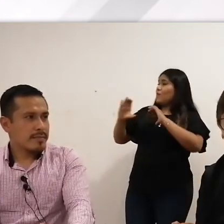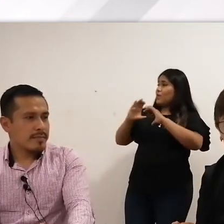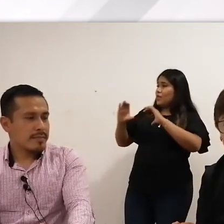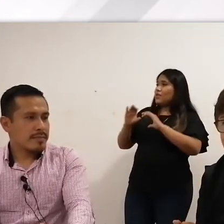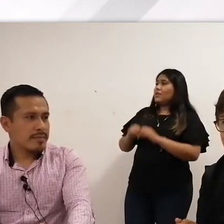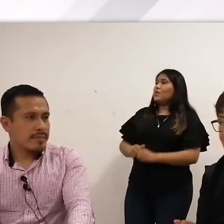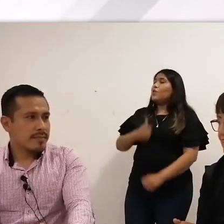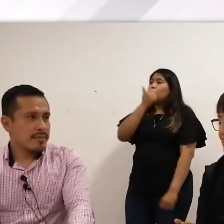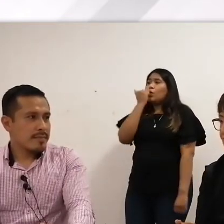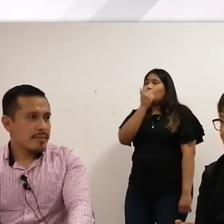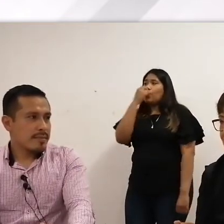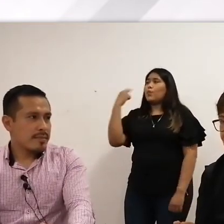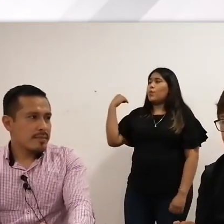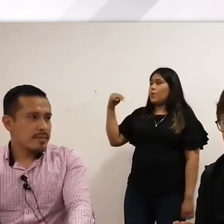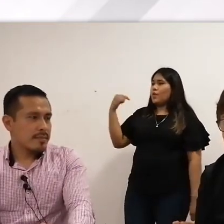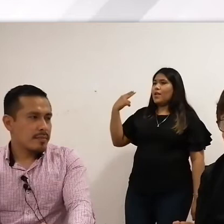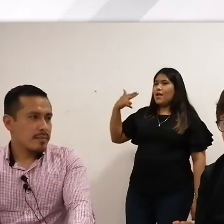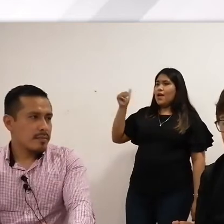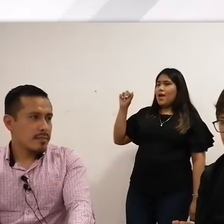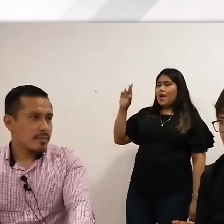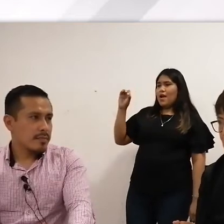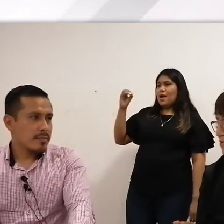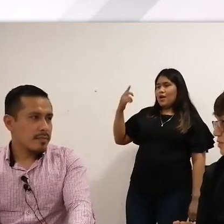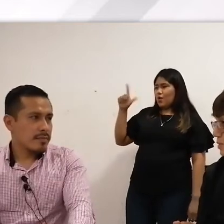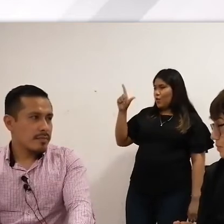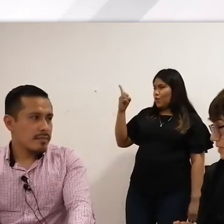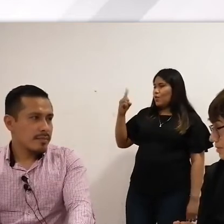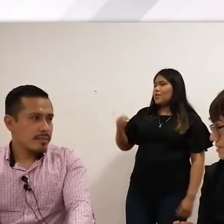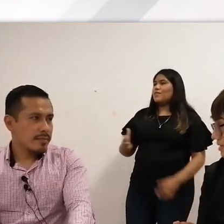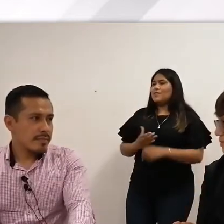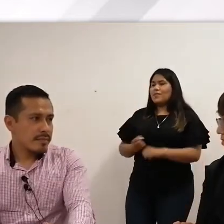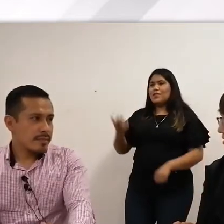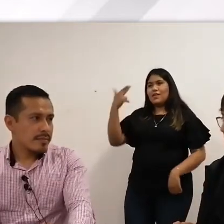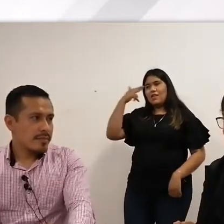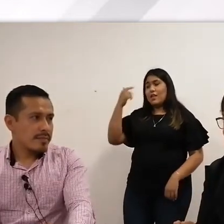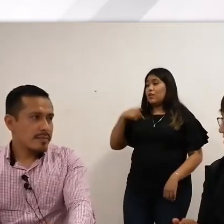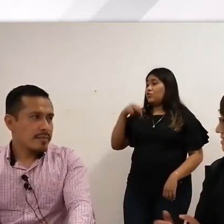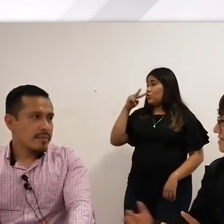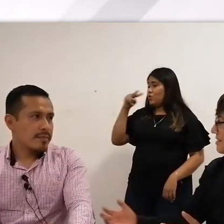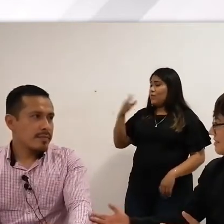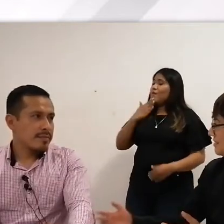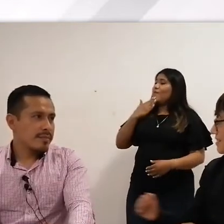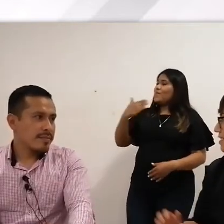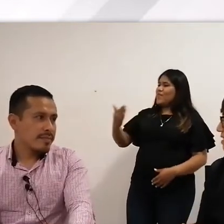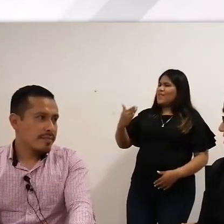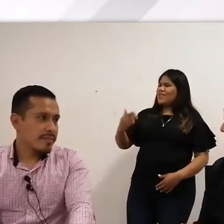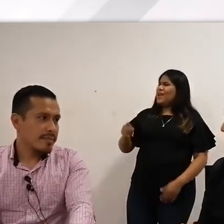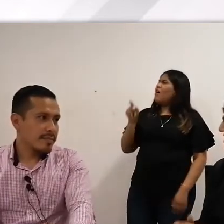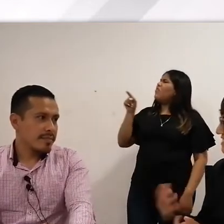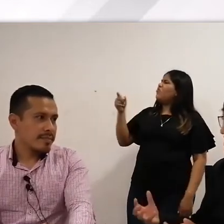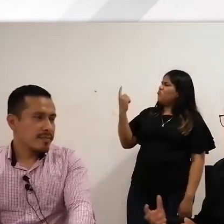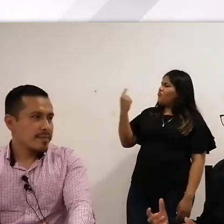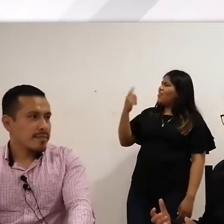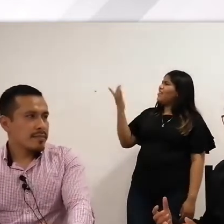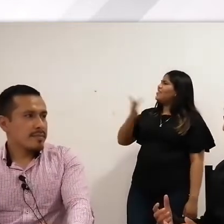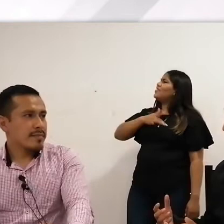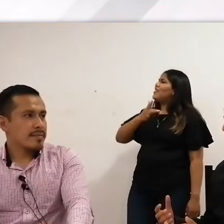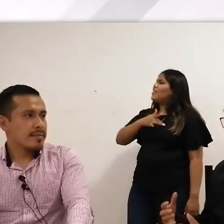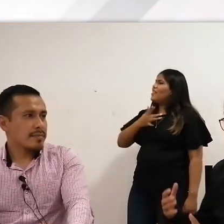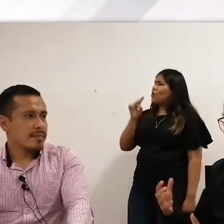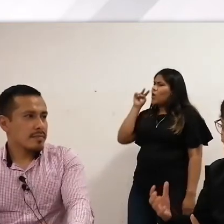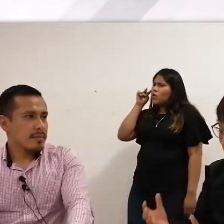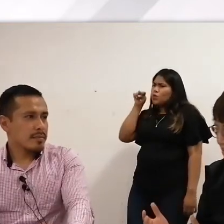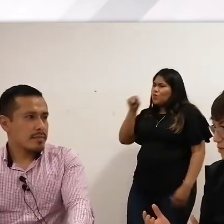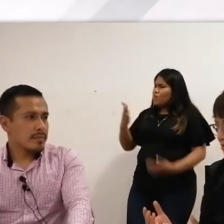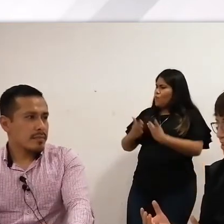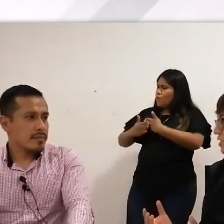sus estudiantes, que lo veo súper avanzado. ¿Qué se siente? ¿Qué se siente cuando